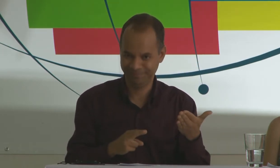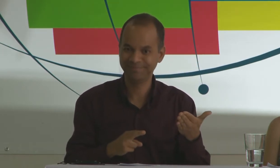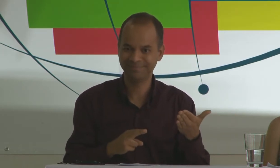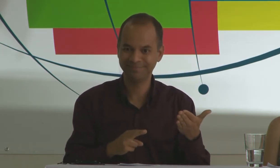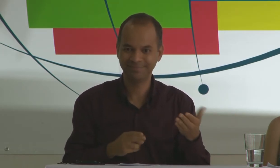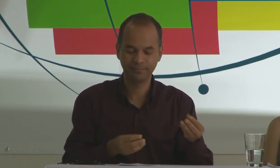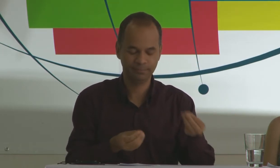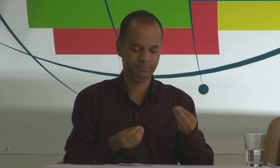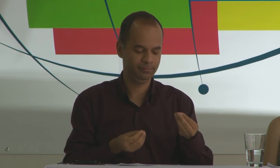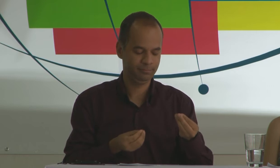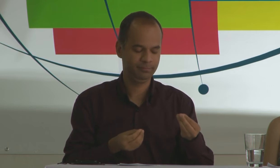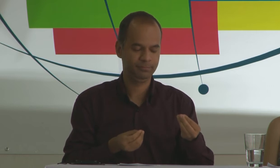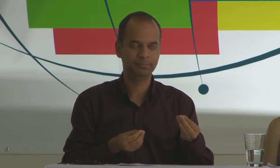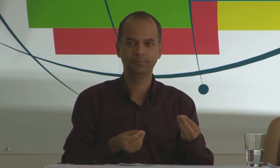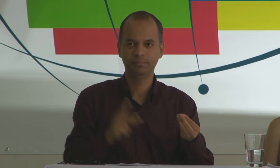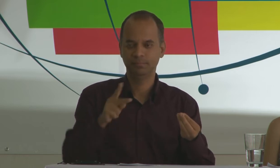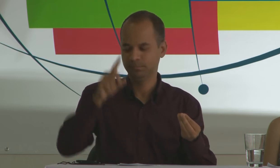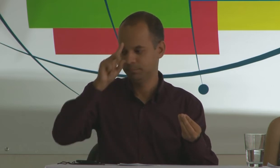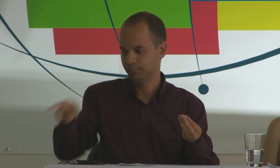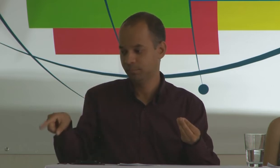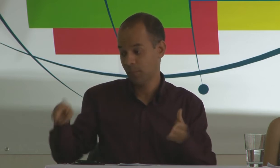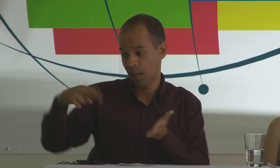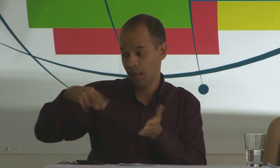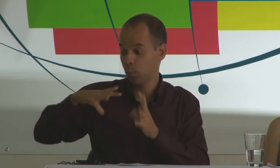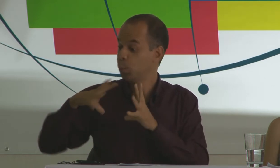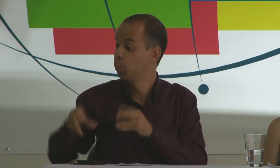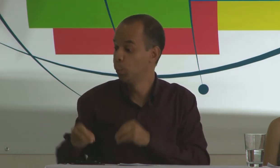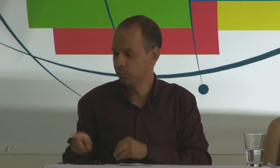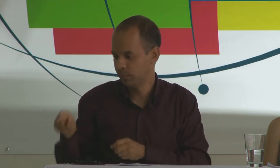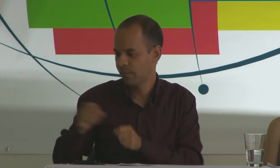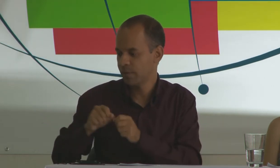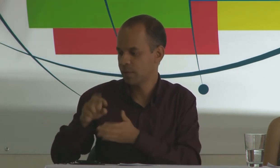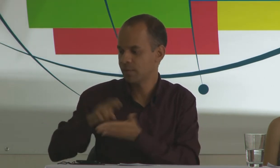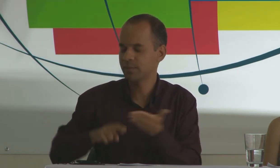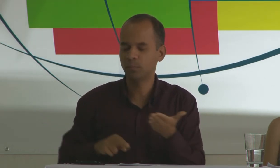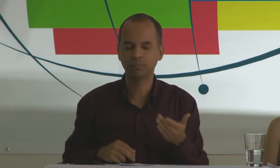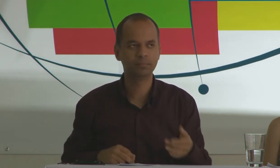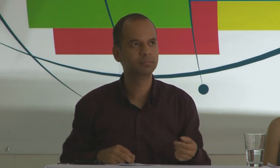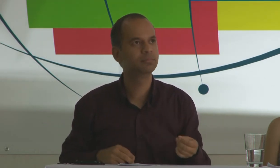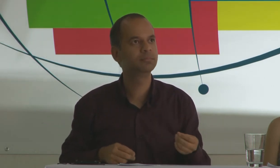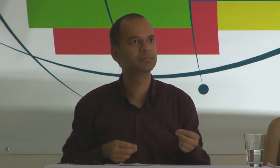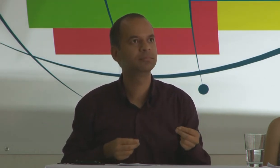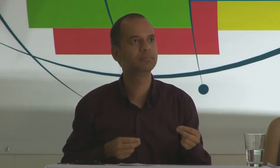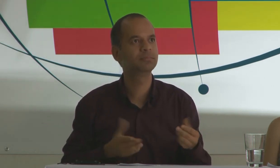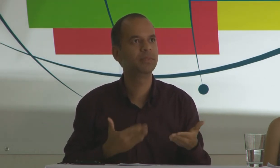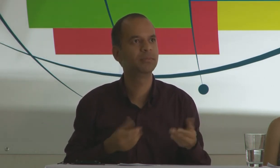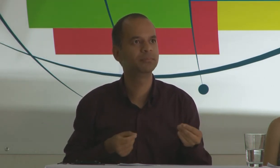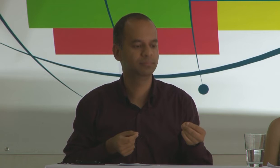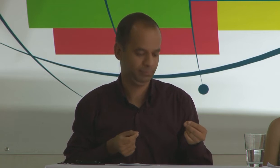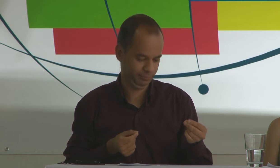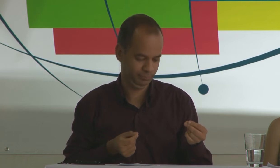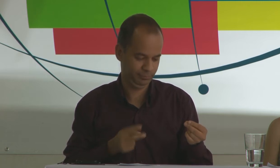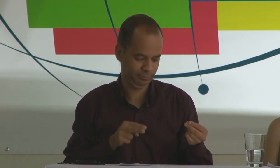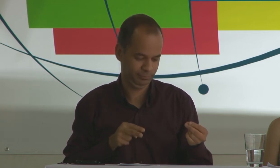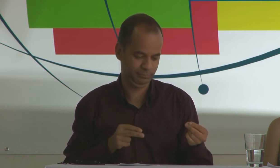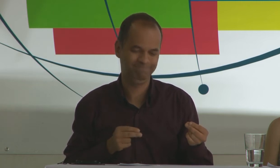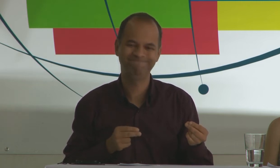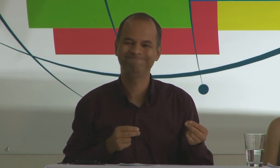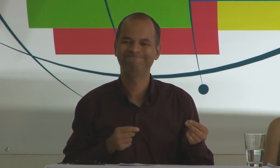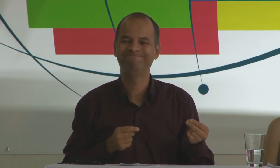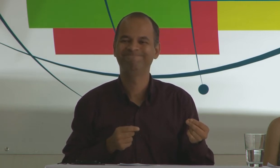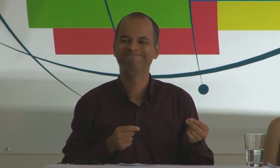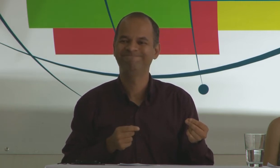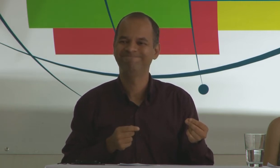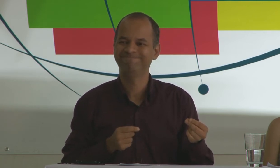atividades, e eu pegava a folha, por exemplo, e falava: todo mundo tem que fazer isso aí, todo mundo vai ler isso. E eu pegava